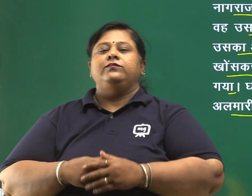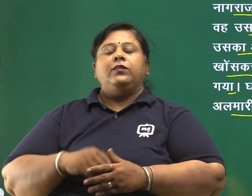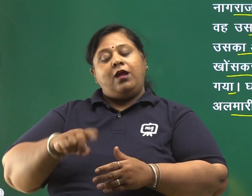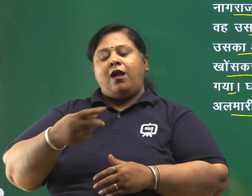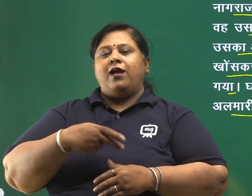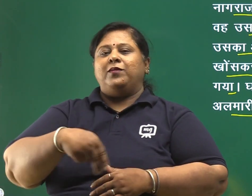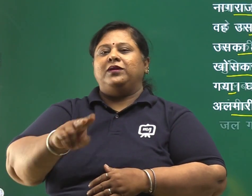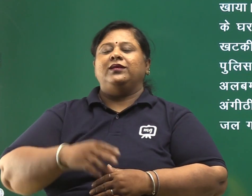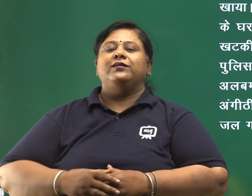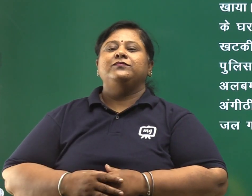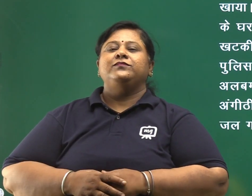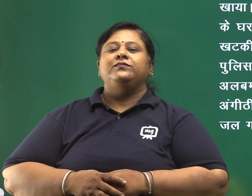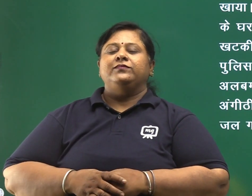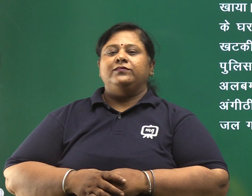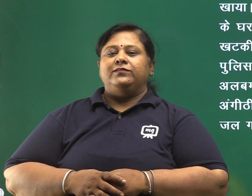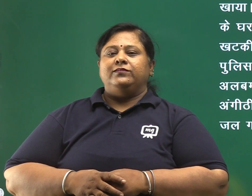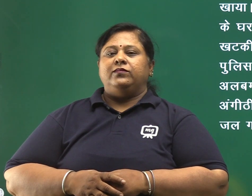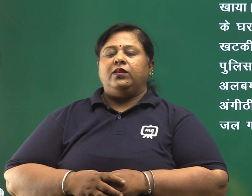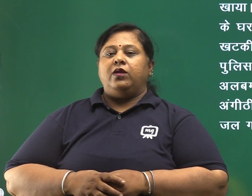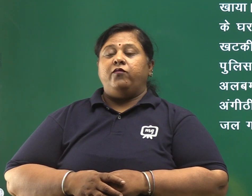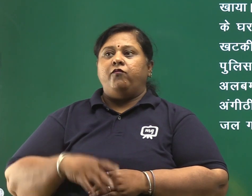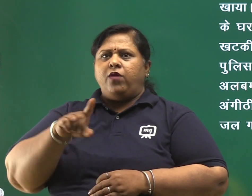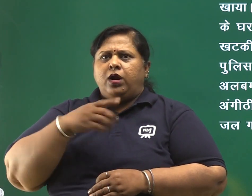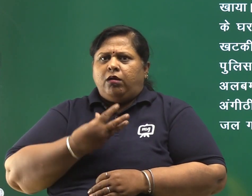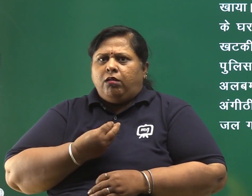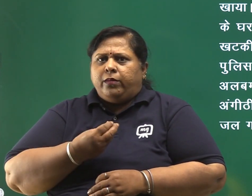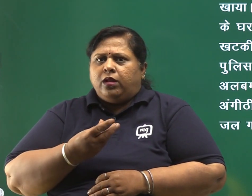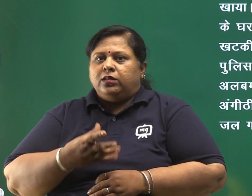आगे बढ़ते हैं। वह डर भी रहा था